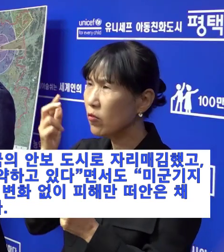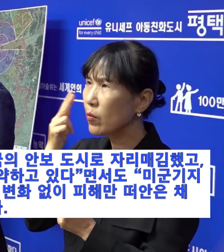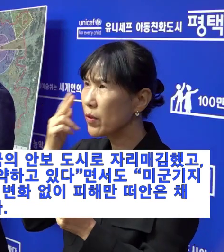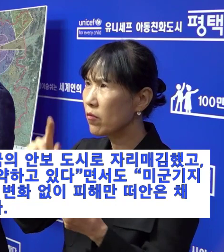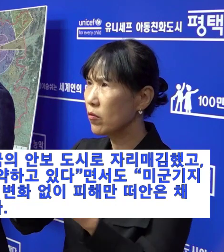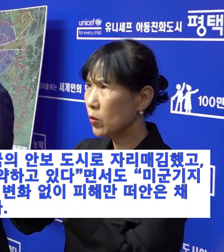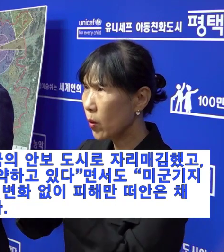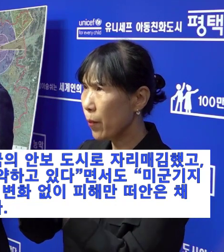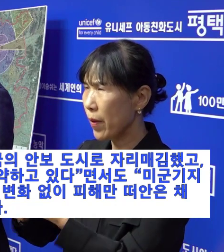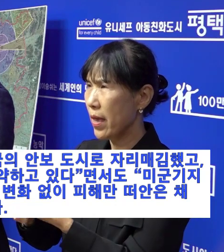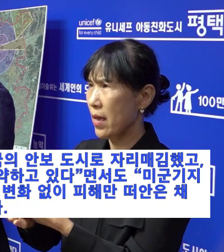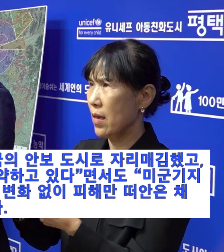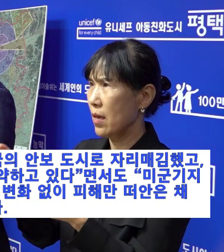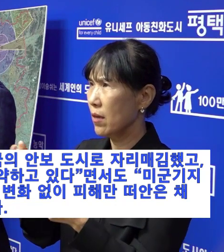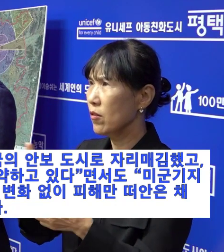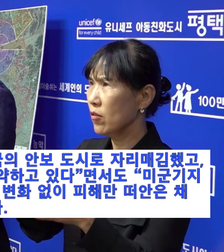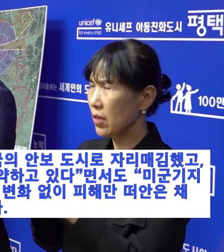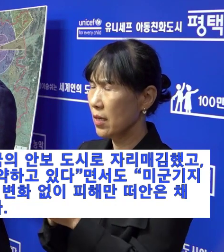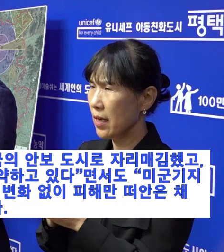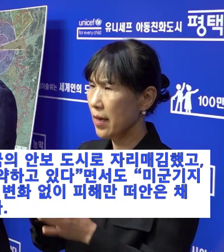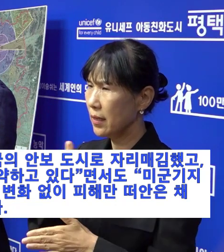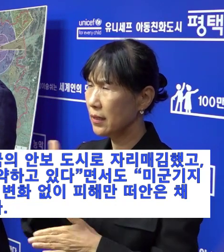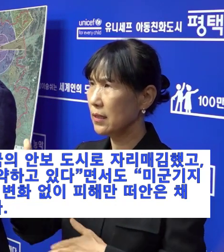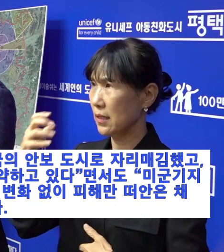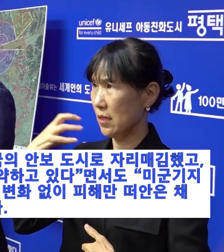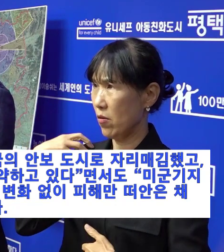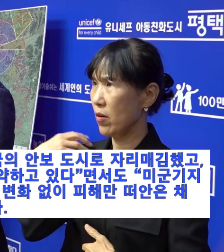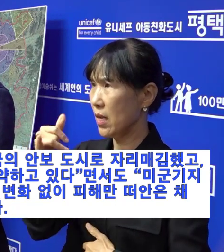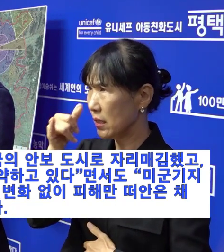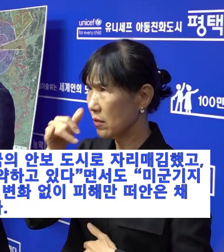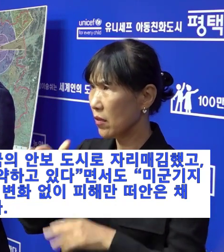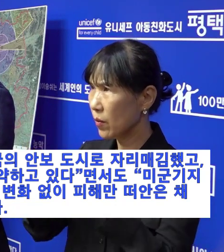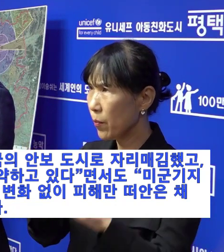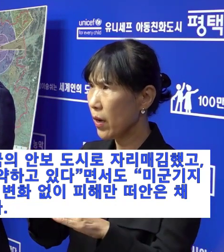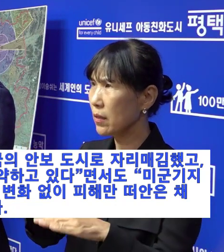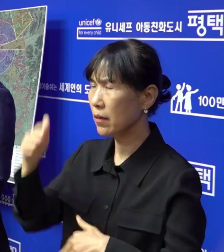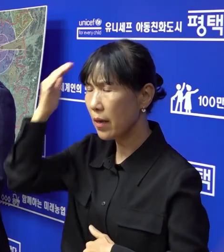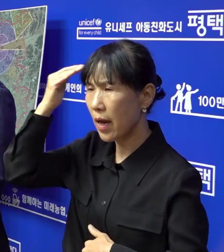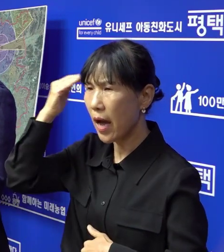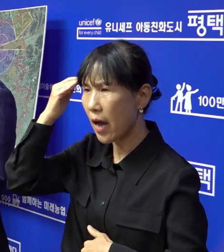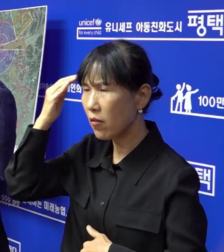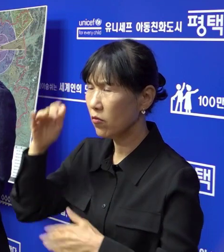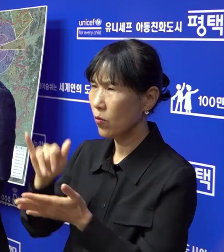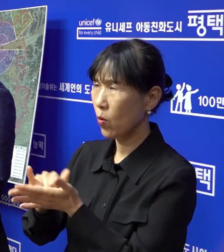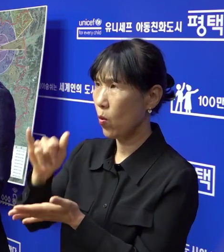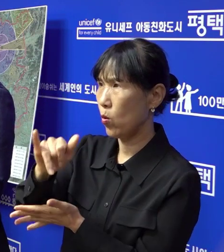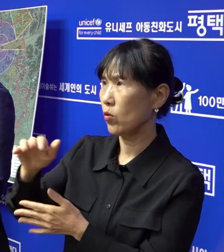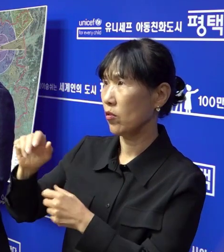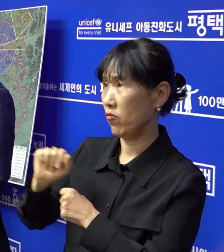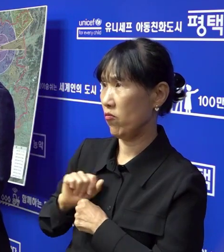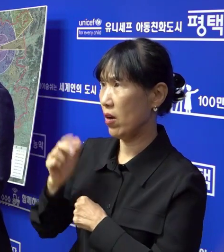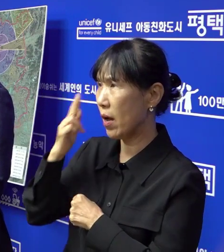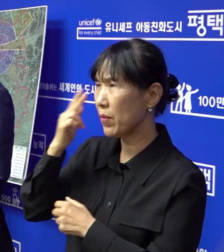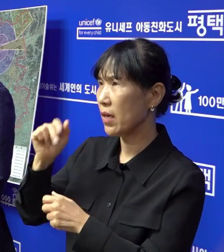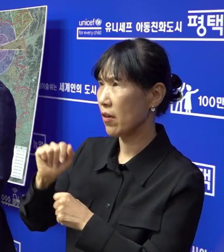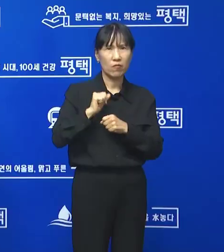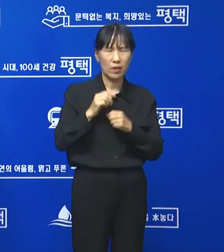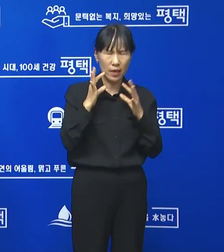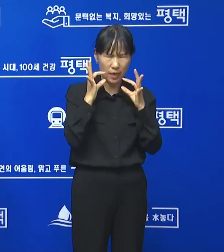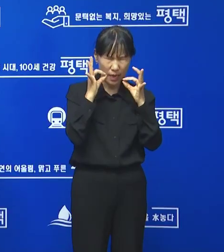를 하고 있습니다 이번만큼은 우리 공군과 미군이 우리 주민이 간절한 호소를 들어